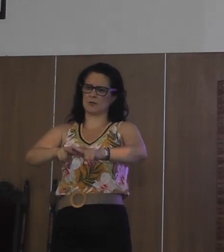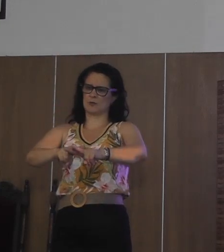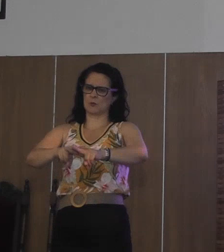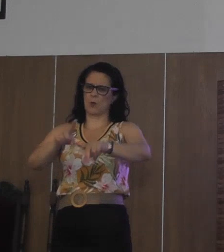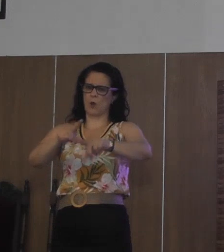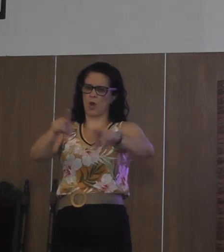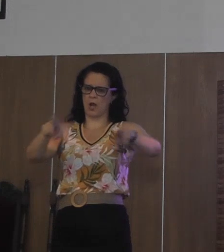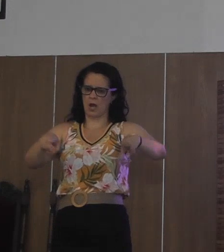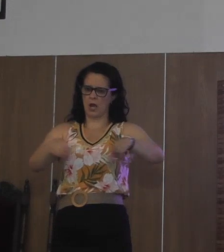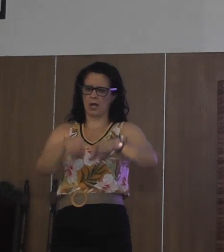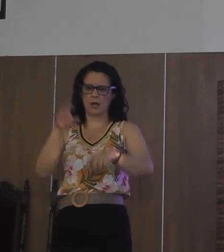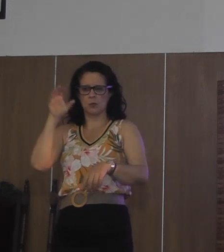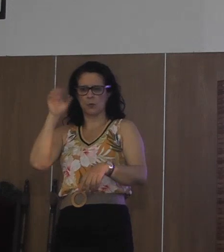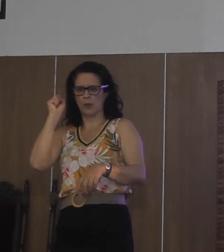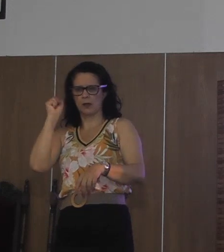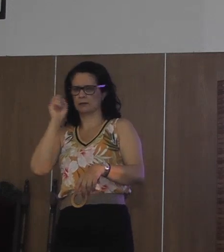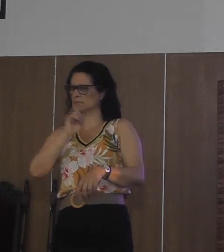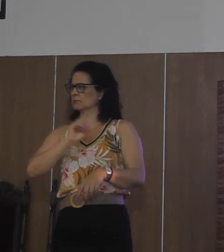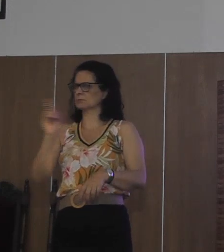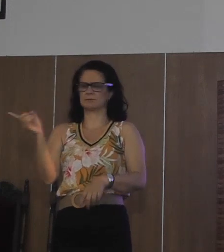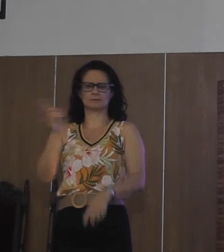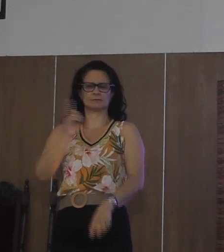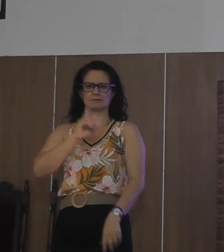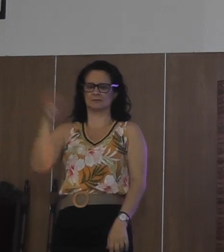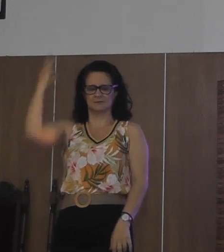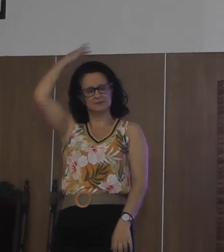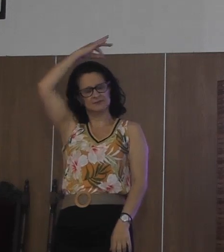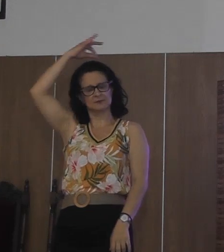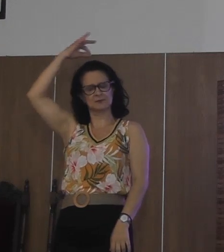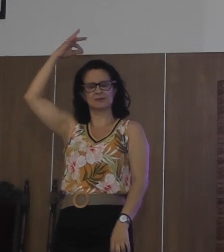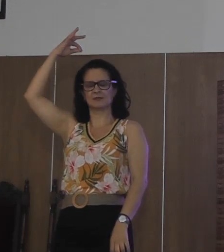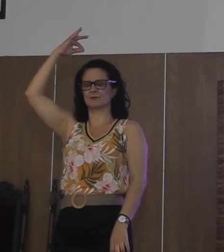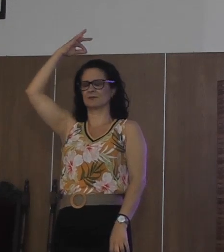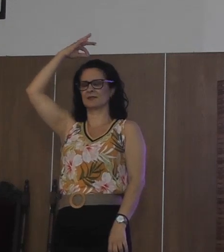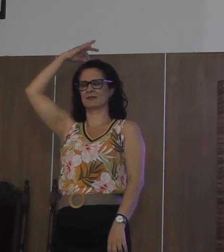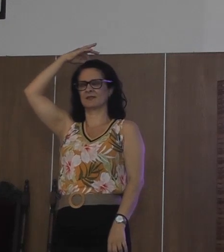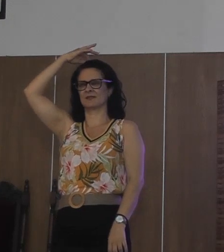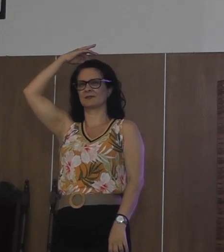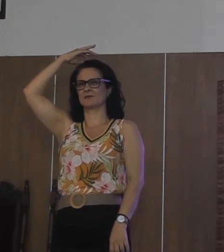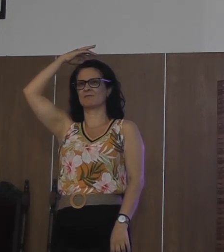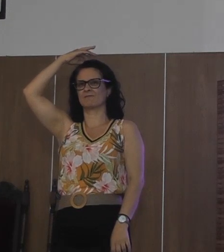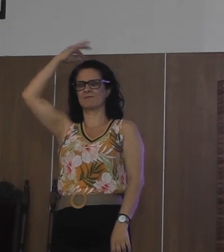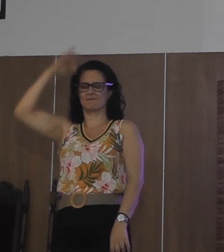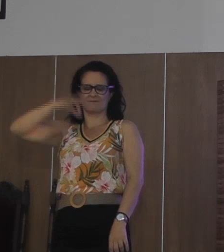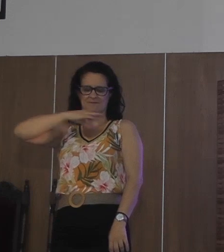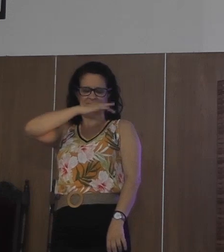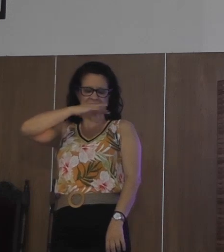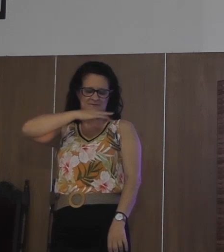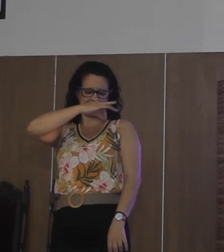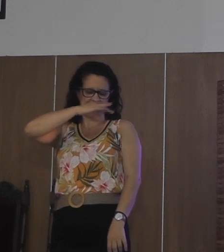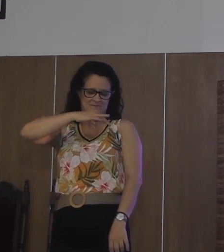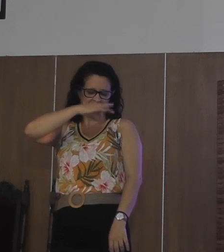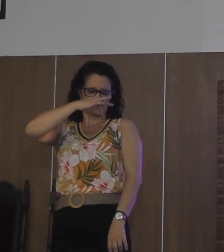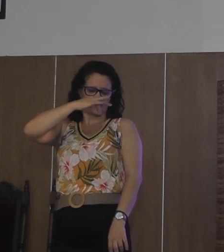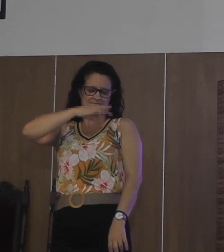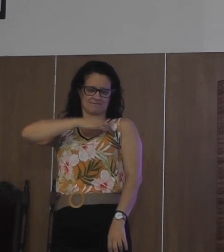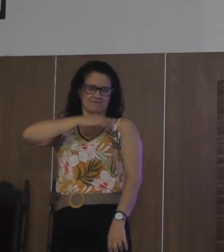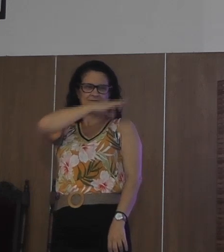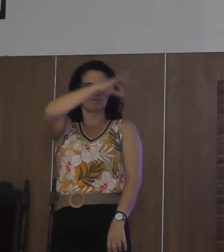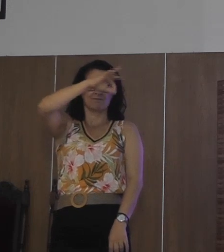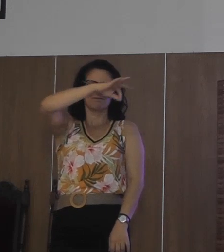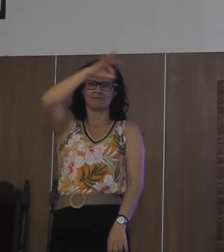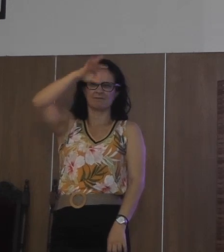não está aí como uma energia, não. O Espírito Santo de Deus está dentro de cada um de